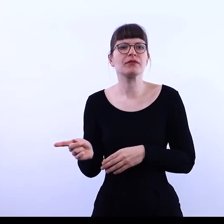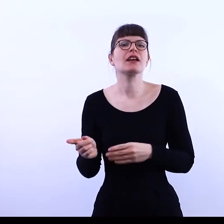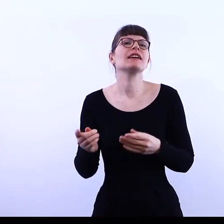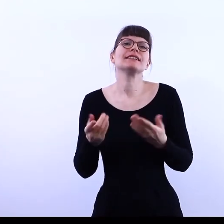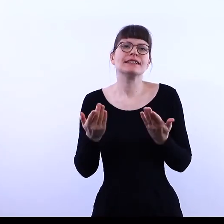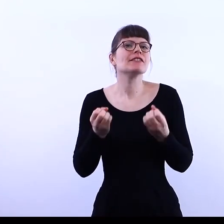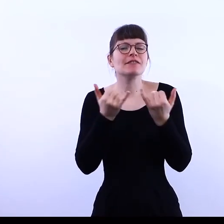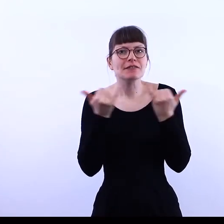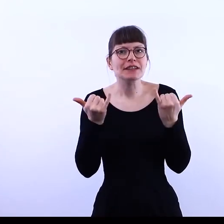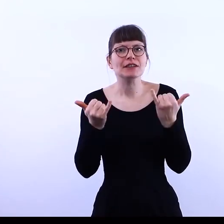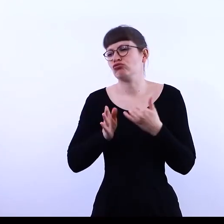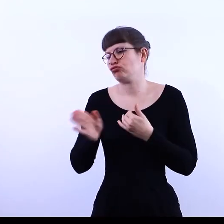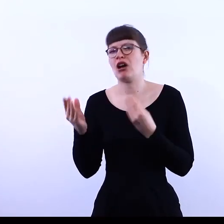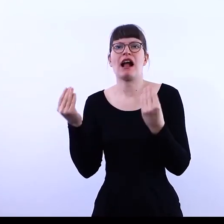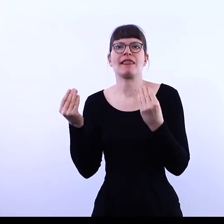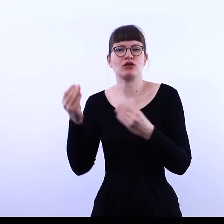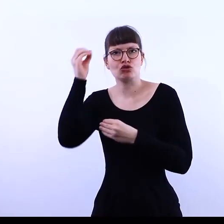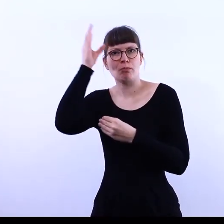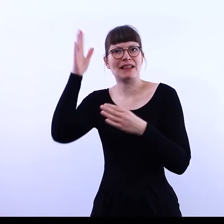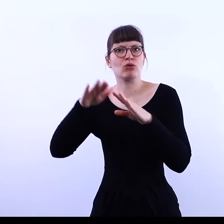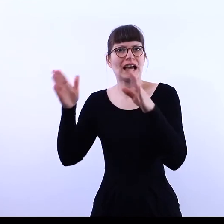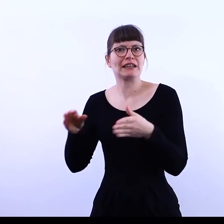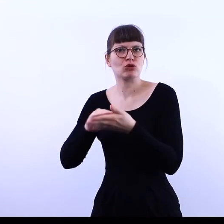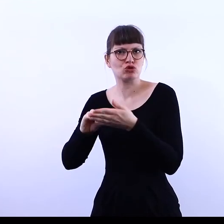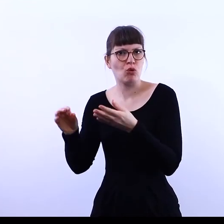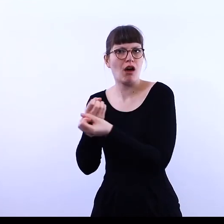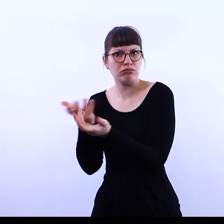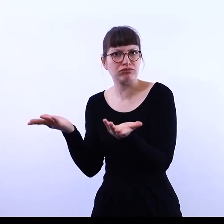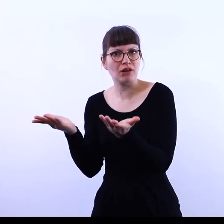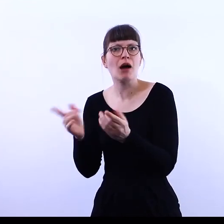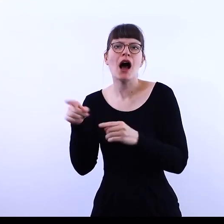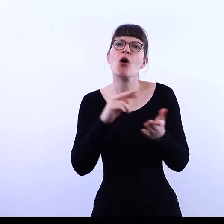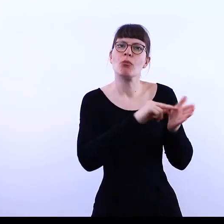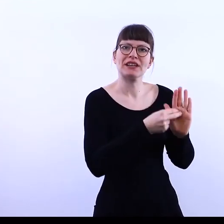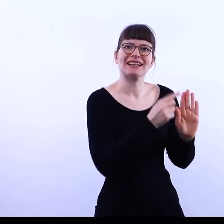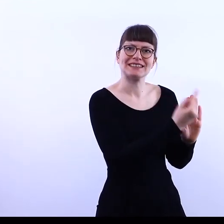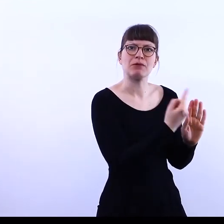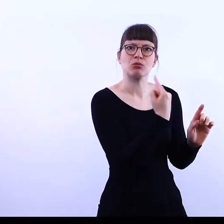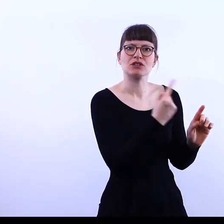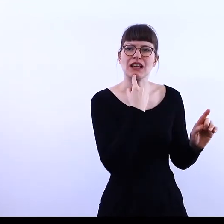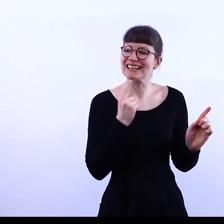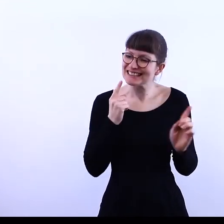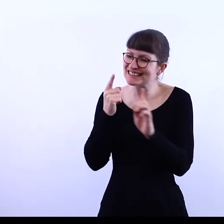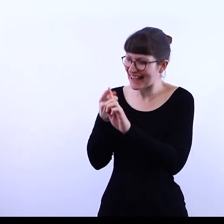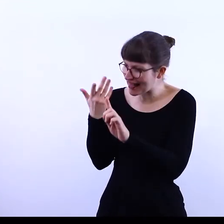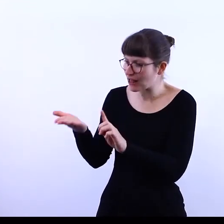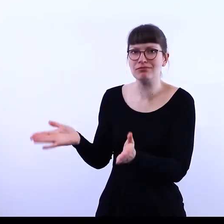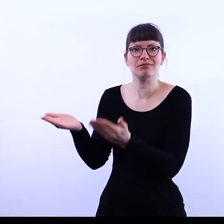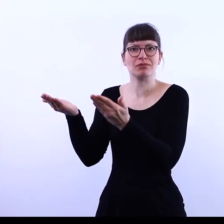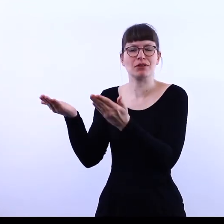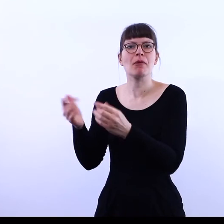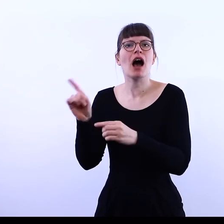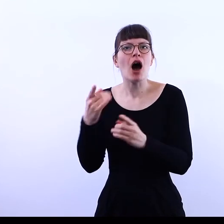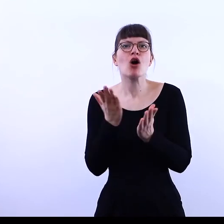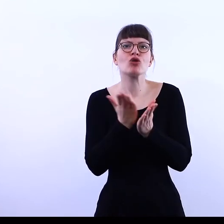Bildungseinrichtungen gefragt, andererseits die Politik muss das trotzdem vorgeben als Ziel. Andererseits passiert, glaube ich, viel auch